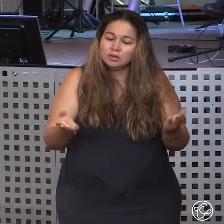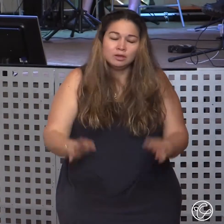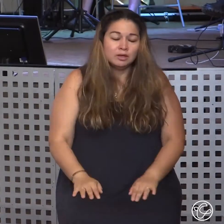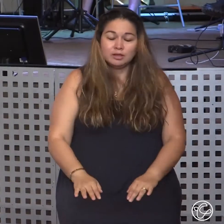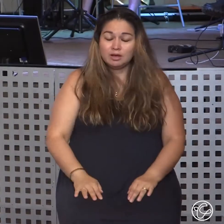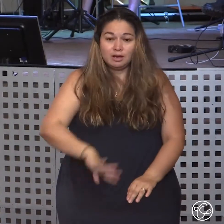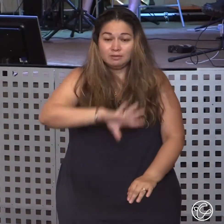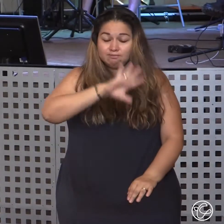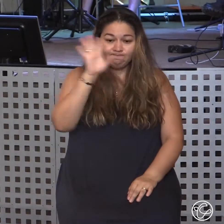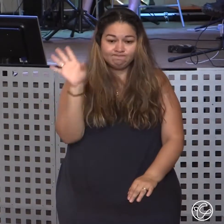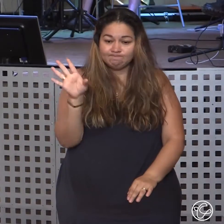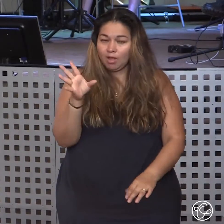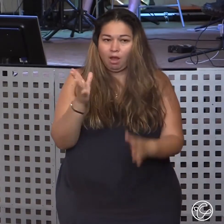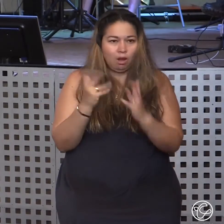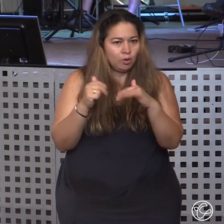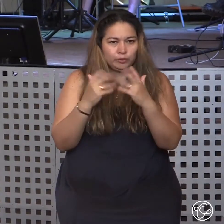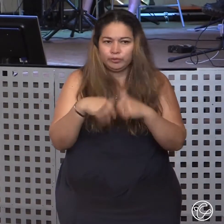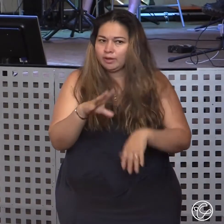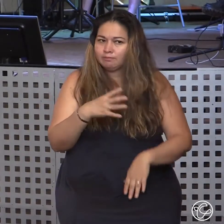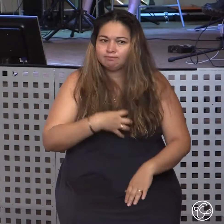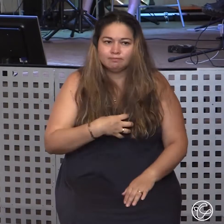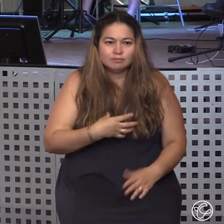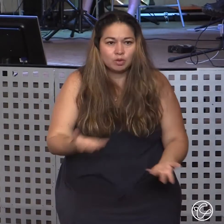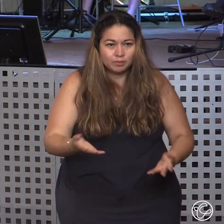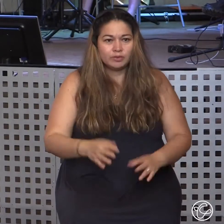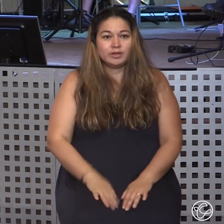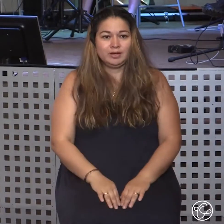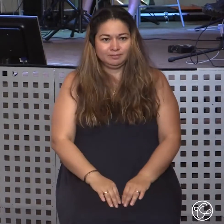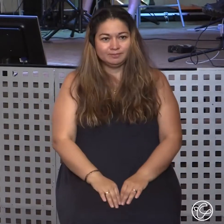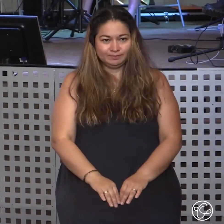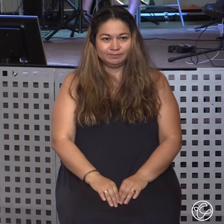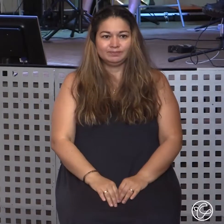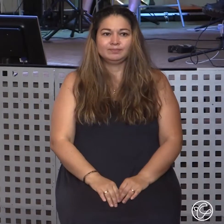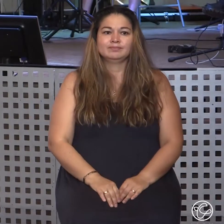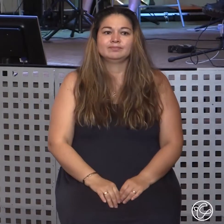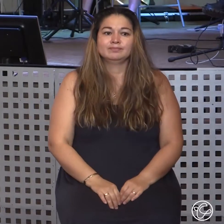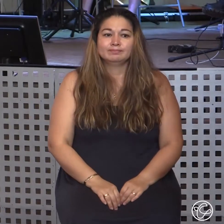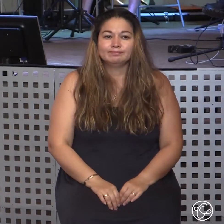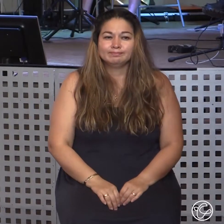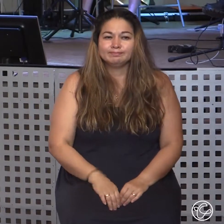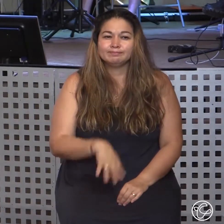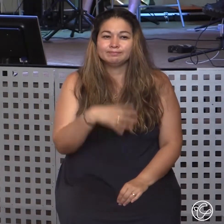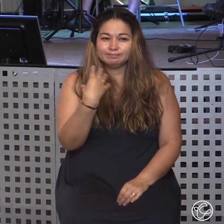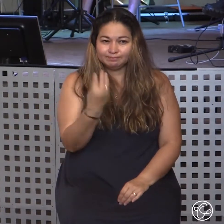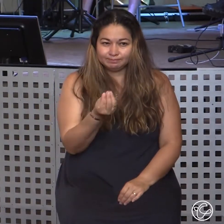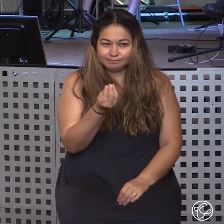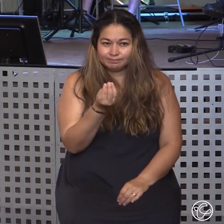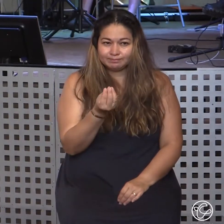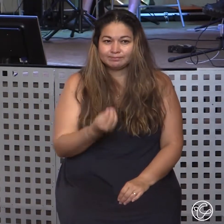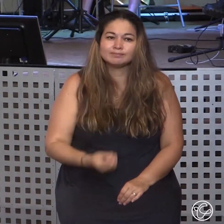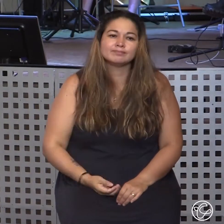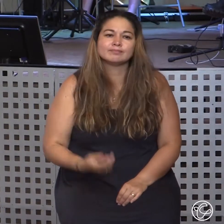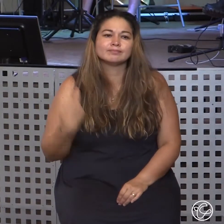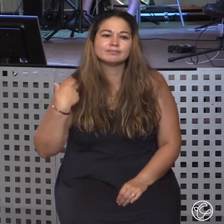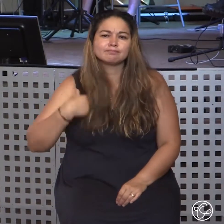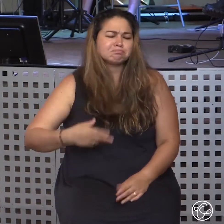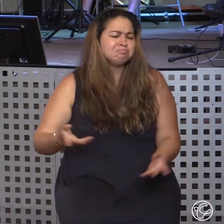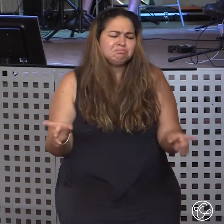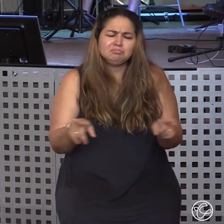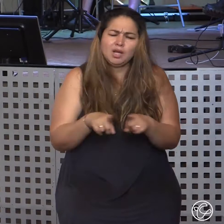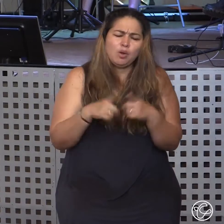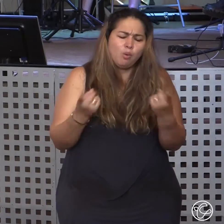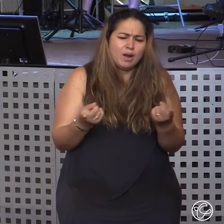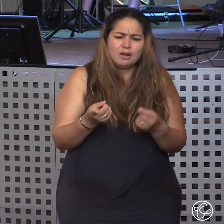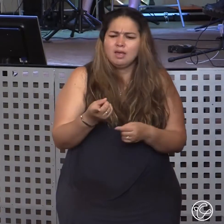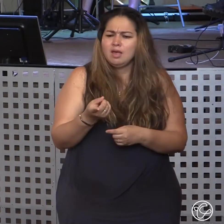sea de personas, no estoy excluyendo para nada a las personas, al revés, la estoy incluyendo, bien sea de talentos, de dones, de